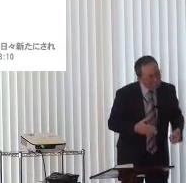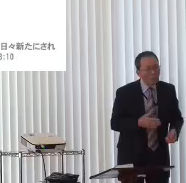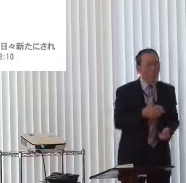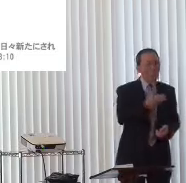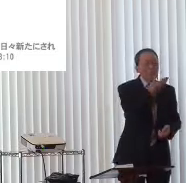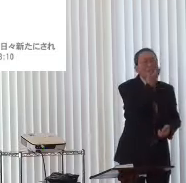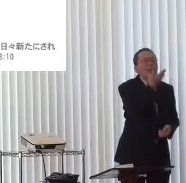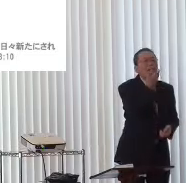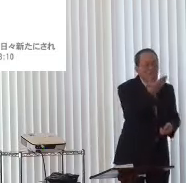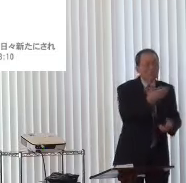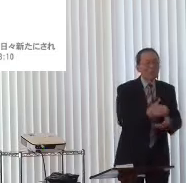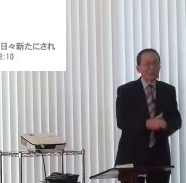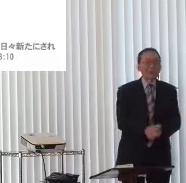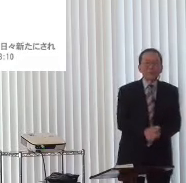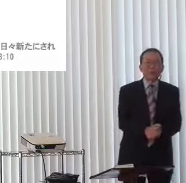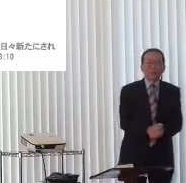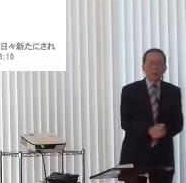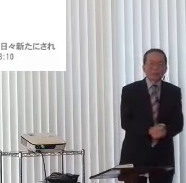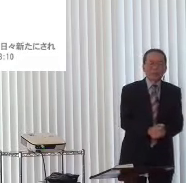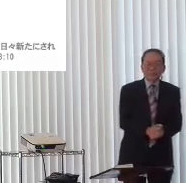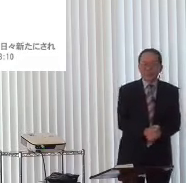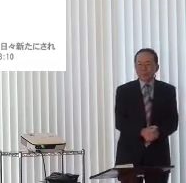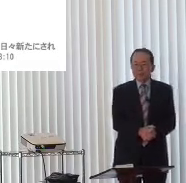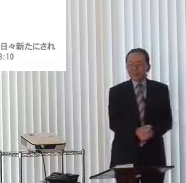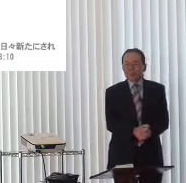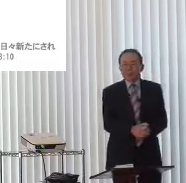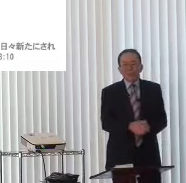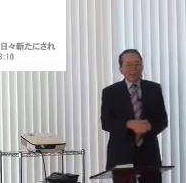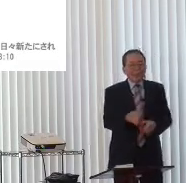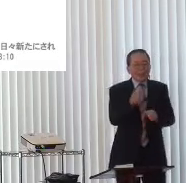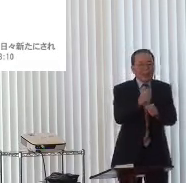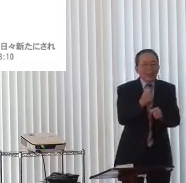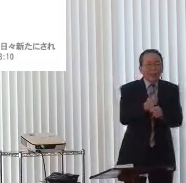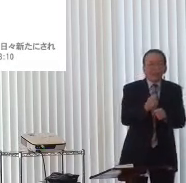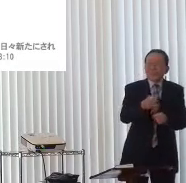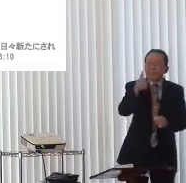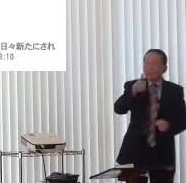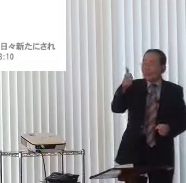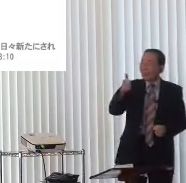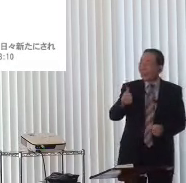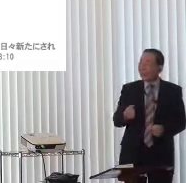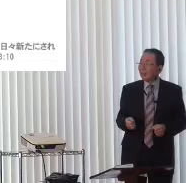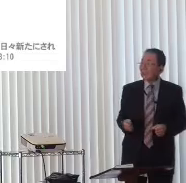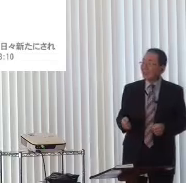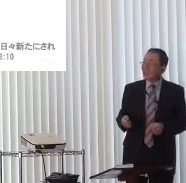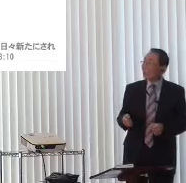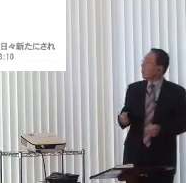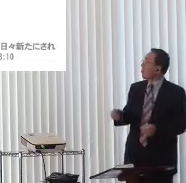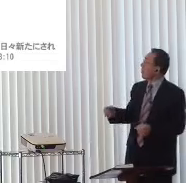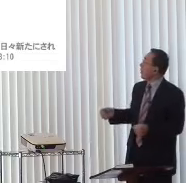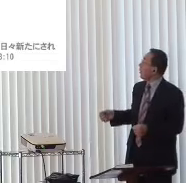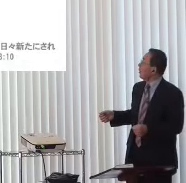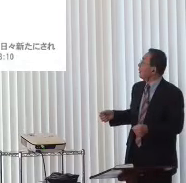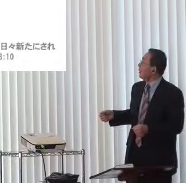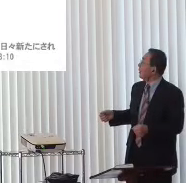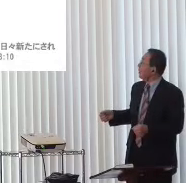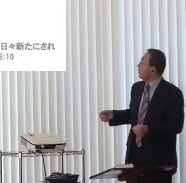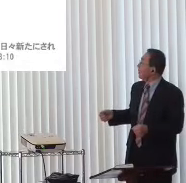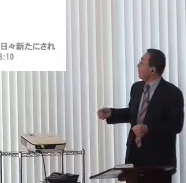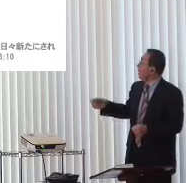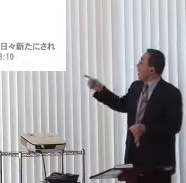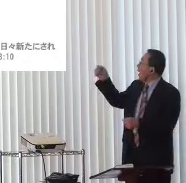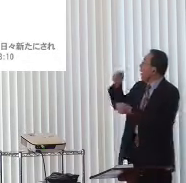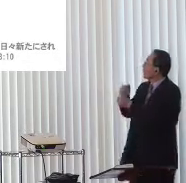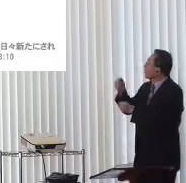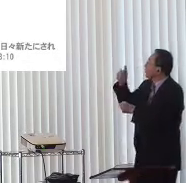ね。コロサイの 3-10 に、作り主の姿に習う新しい人を身につけ、日々新たにされ